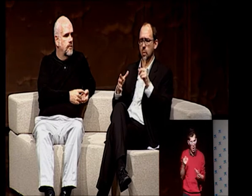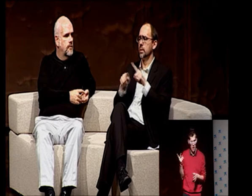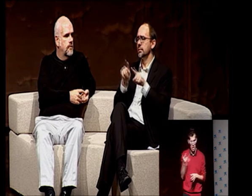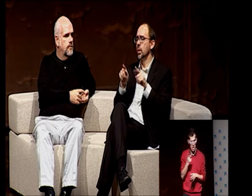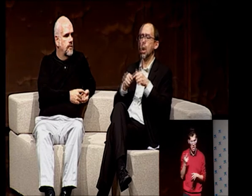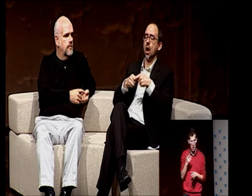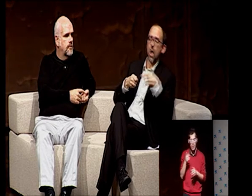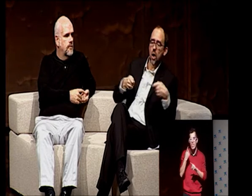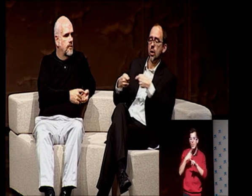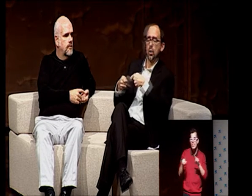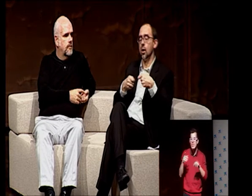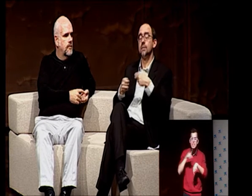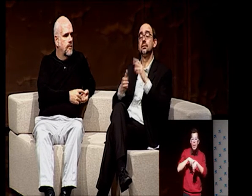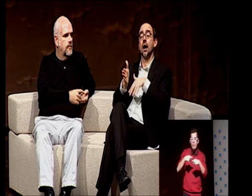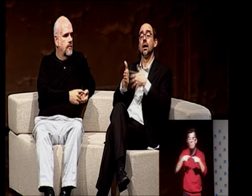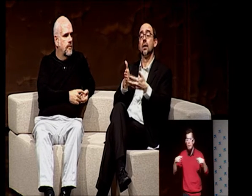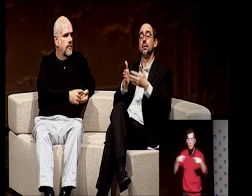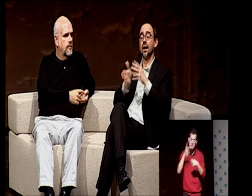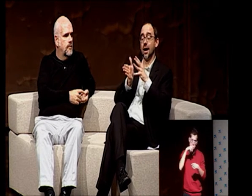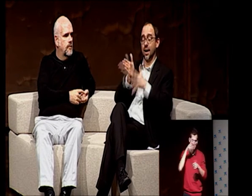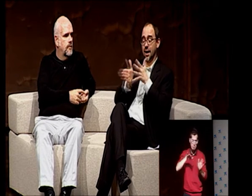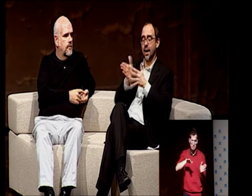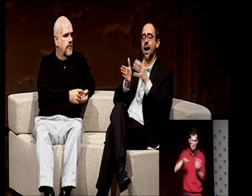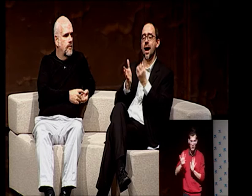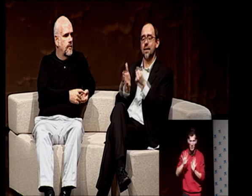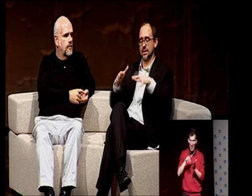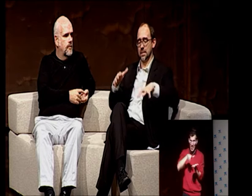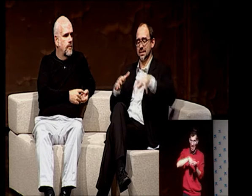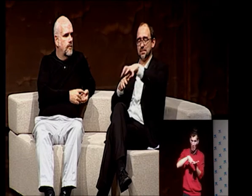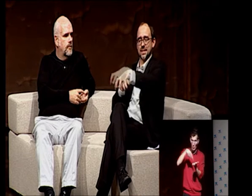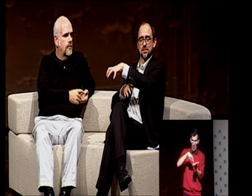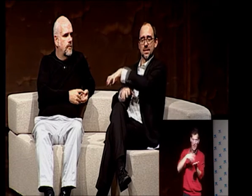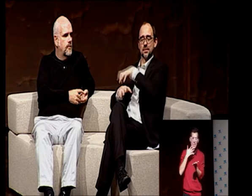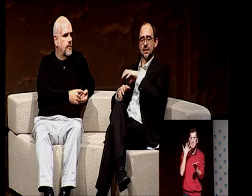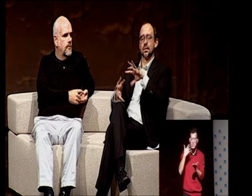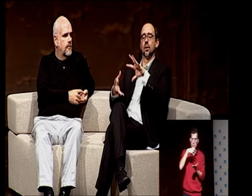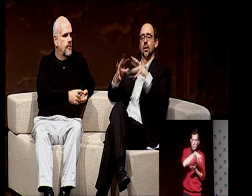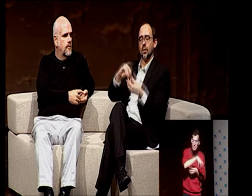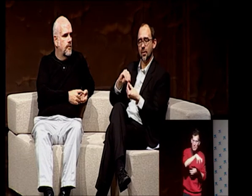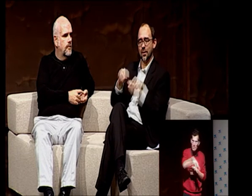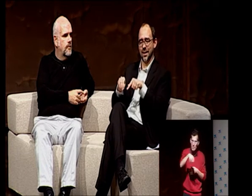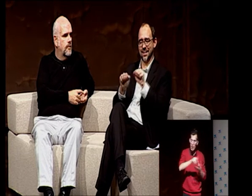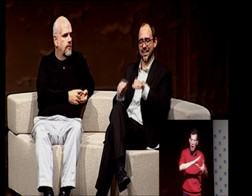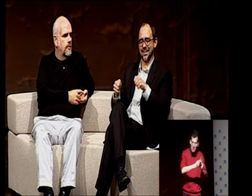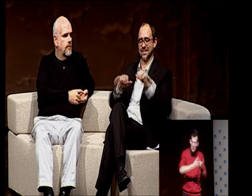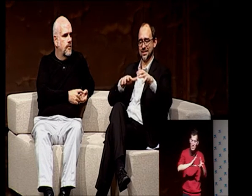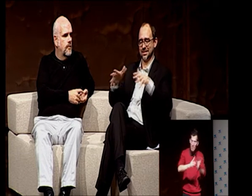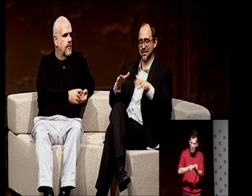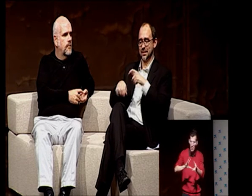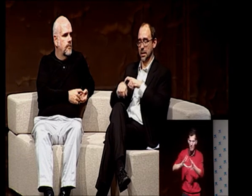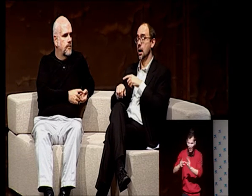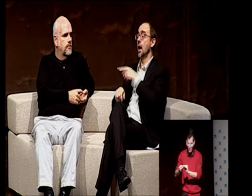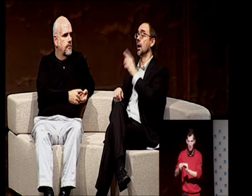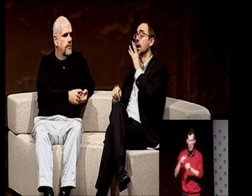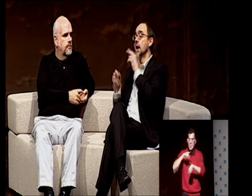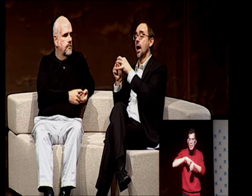como eh es eh que está sobradamente demostrado es que las personas que signan en su día a día y las personas que hablan en su día